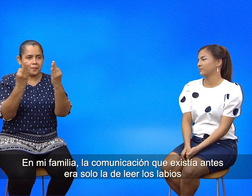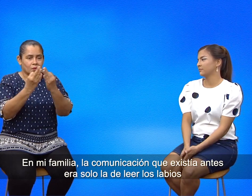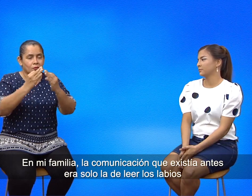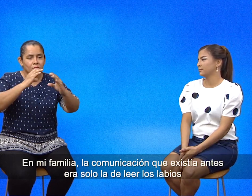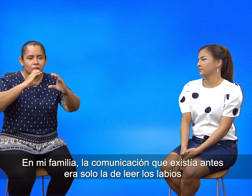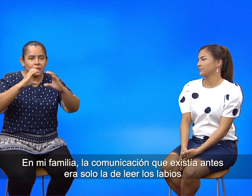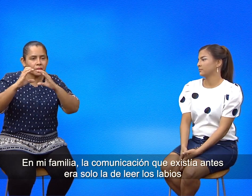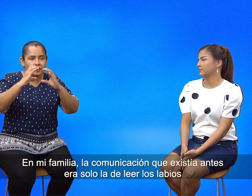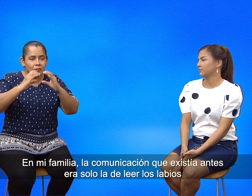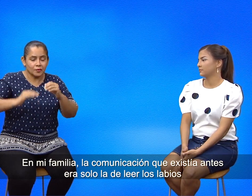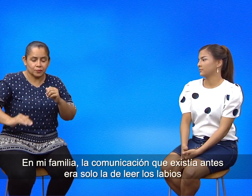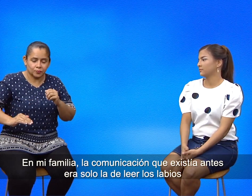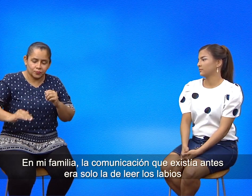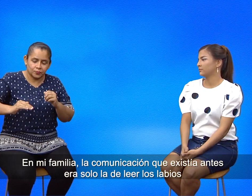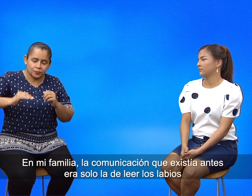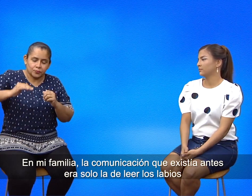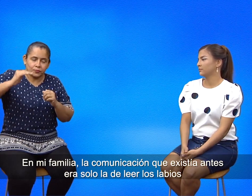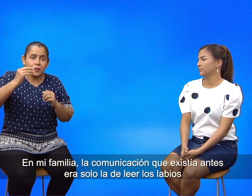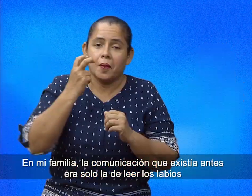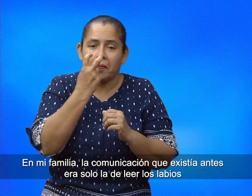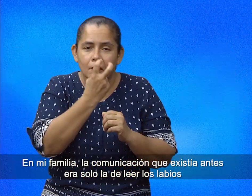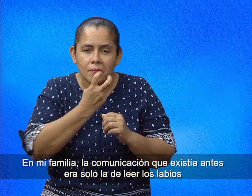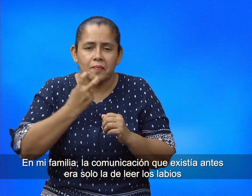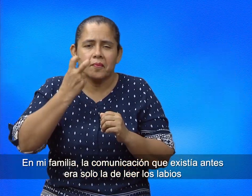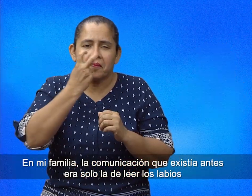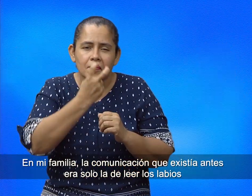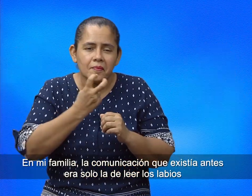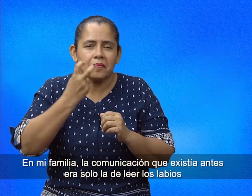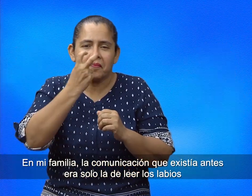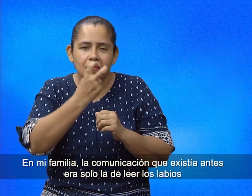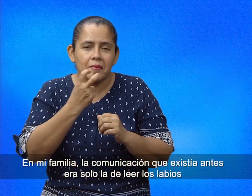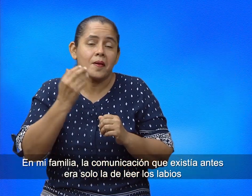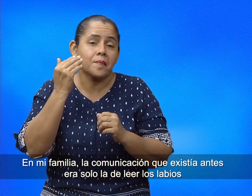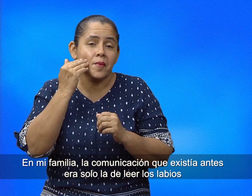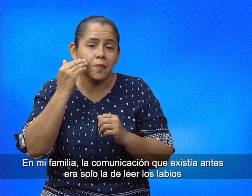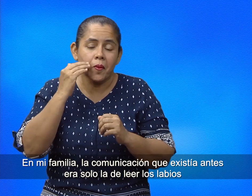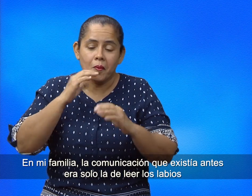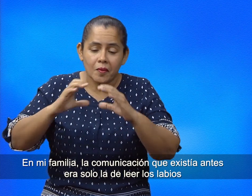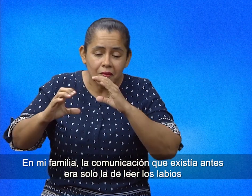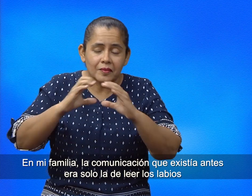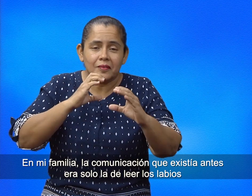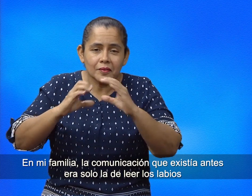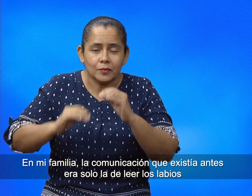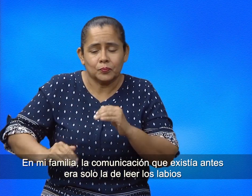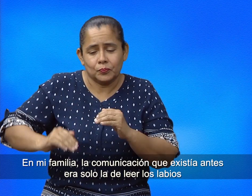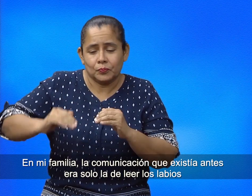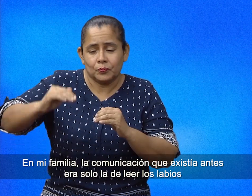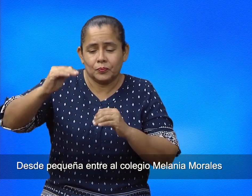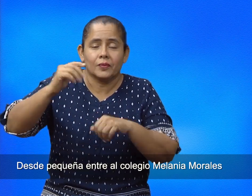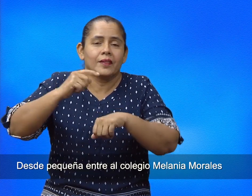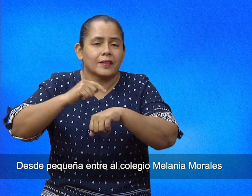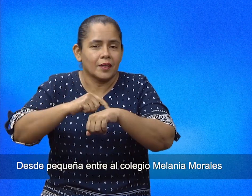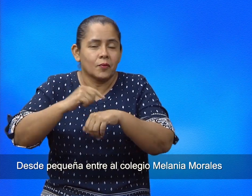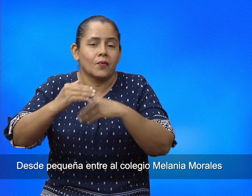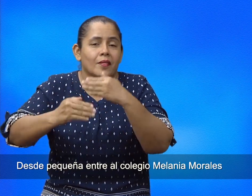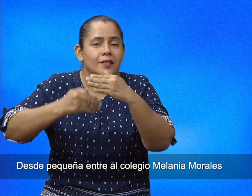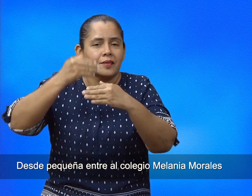En mi familia, la comunicación que existía antes era solo leer los labios. Desde